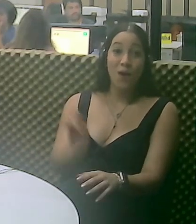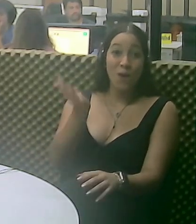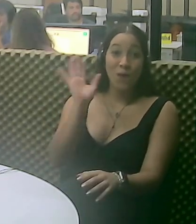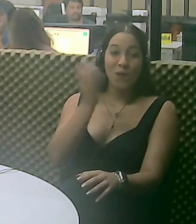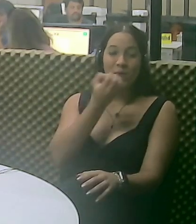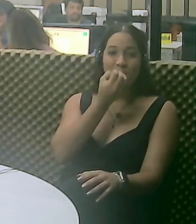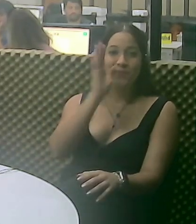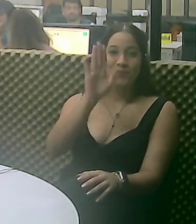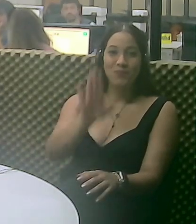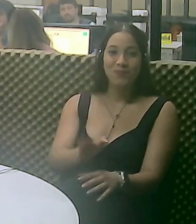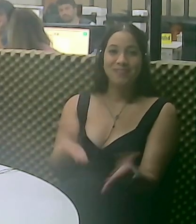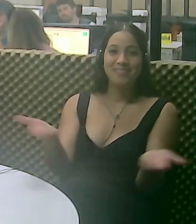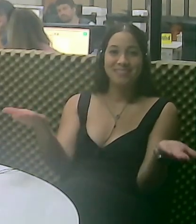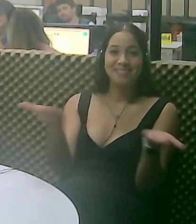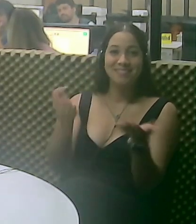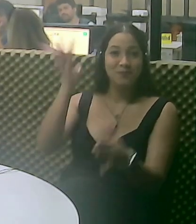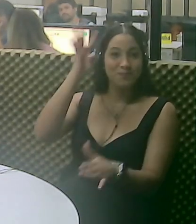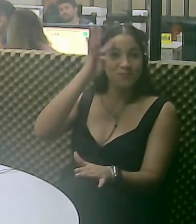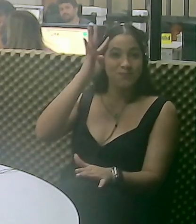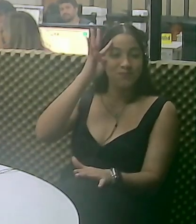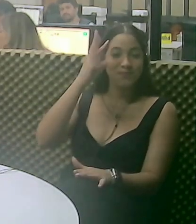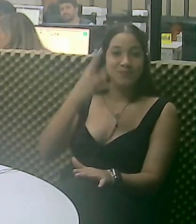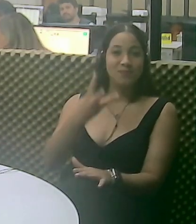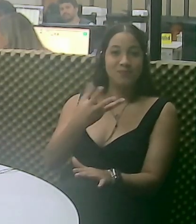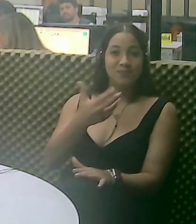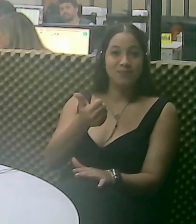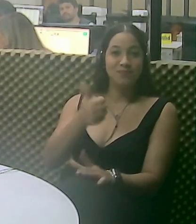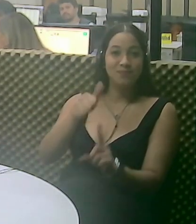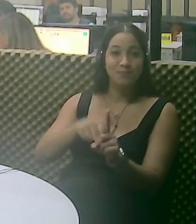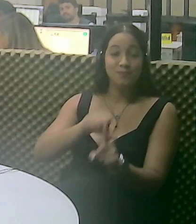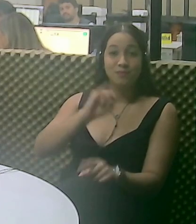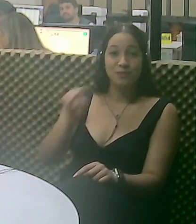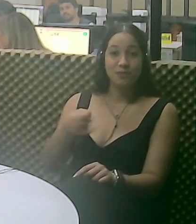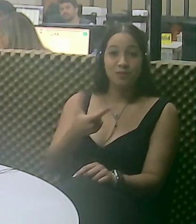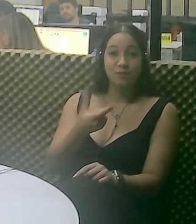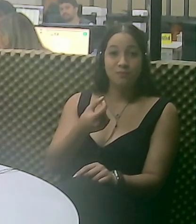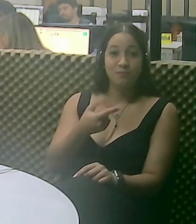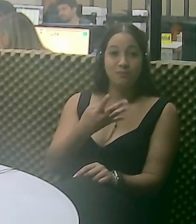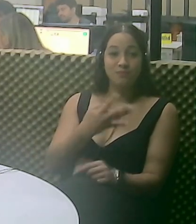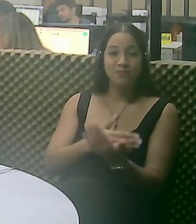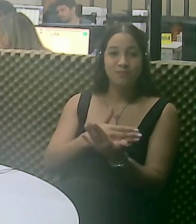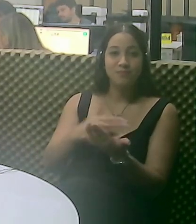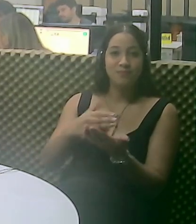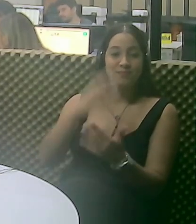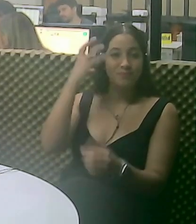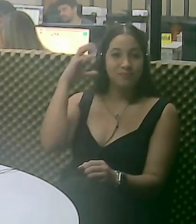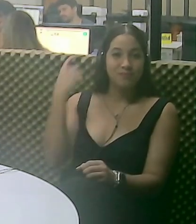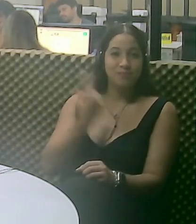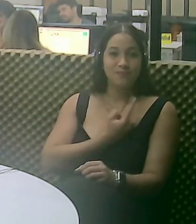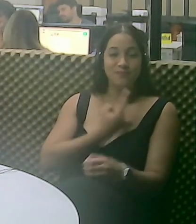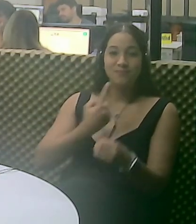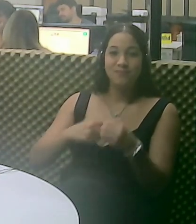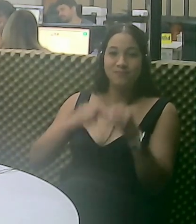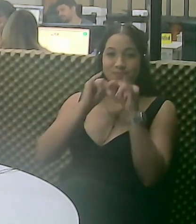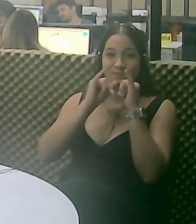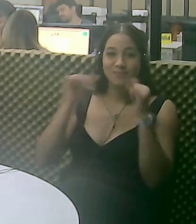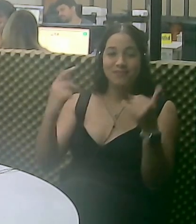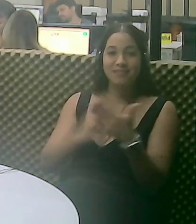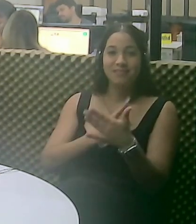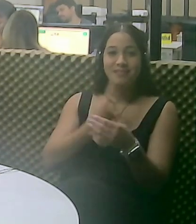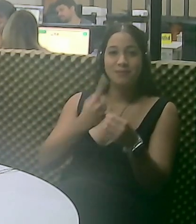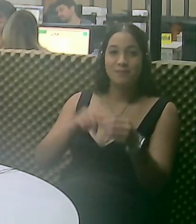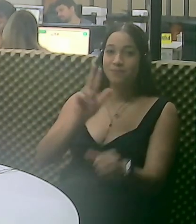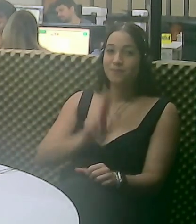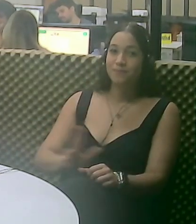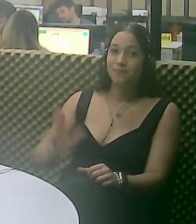Olá, boa tarde. Hoje é quarta-feira, dia 31 de janeiro de 2024. Está no ar a Rádio Nossa Cidade com um boletim de notícias sobre o que de